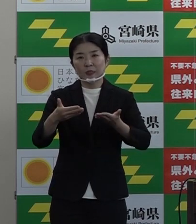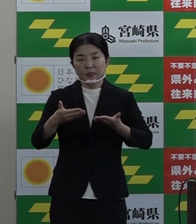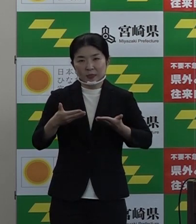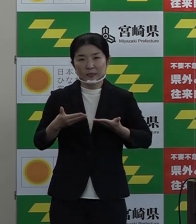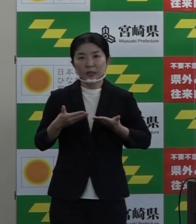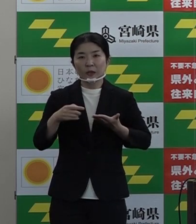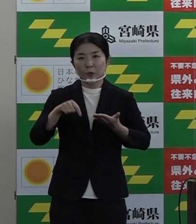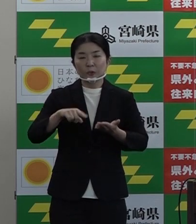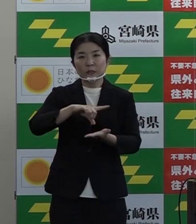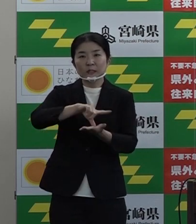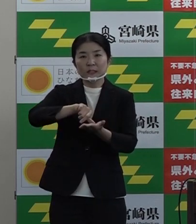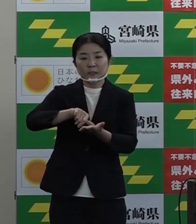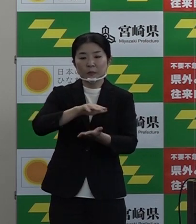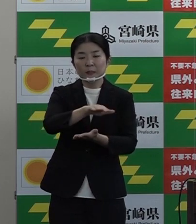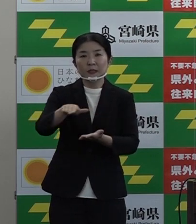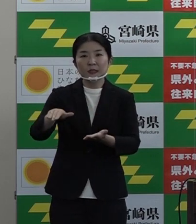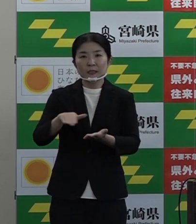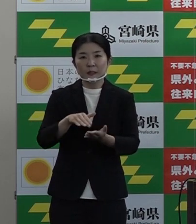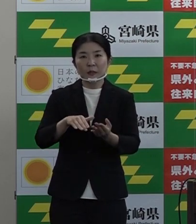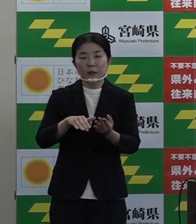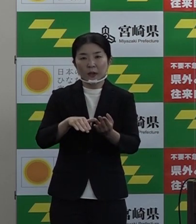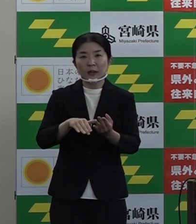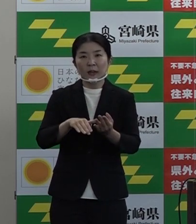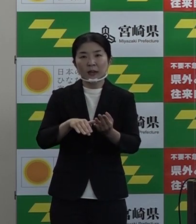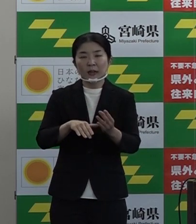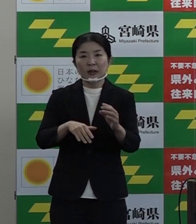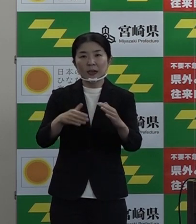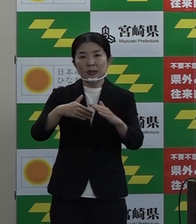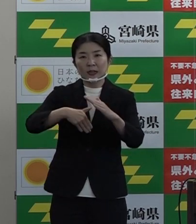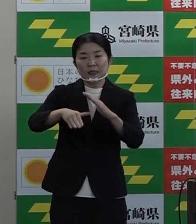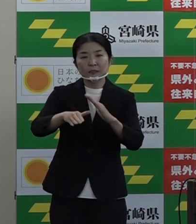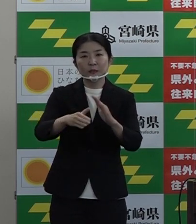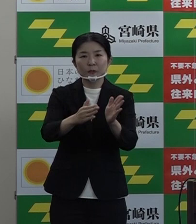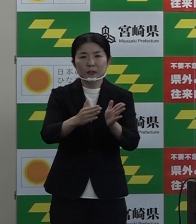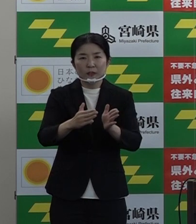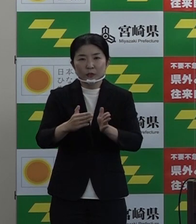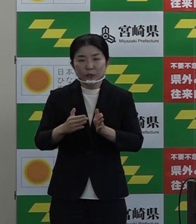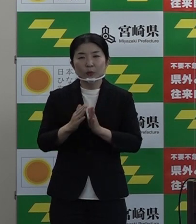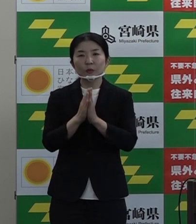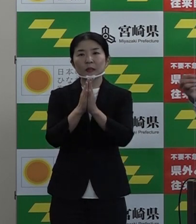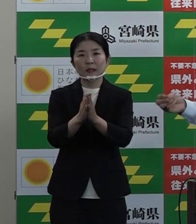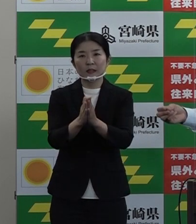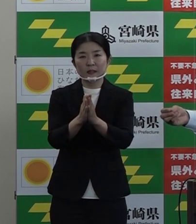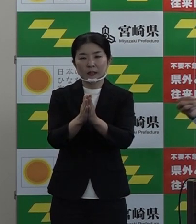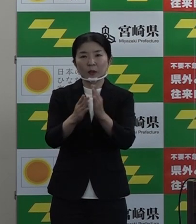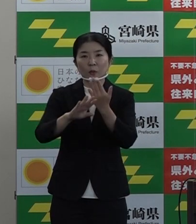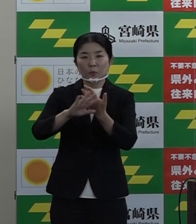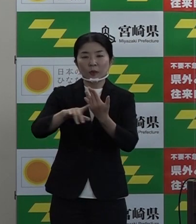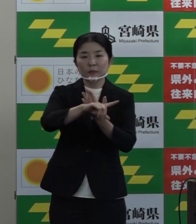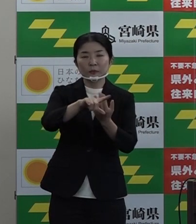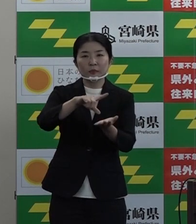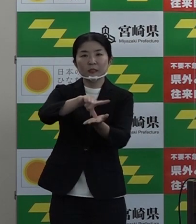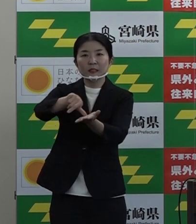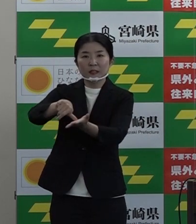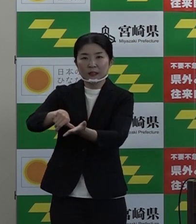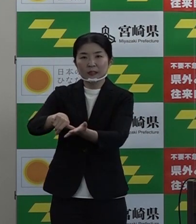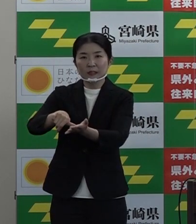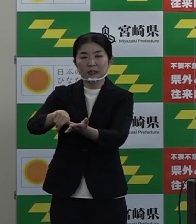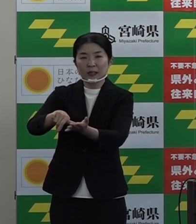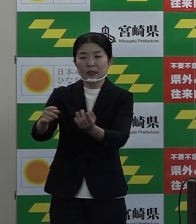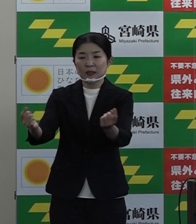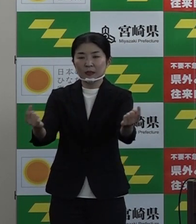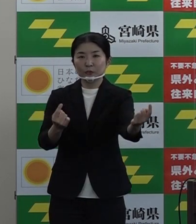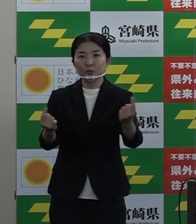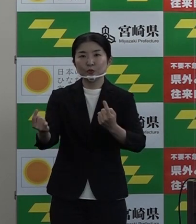この県域の皆さんには原則としての外出自粛をお願いするところでありますが、他の県域からこの宮崎市県域